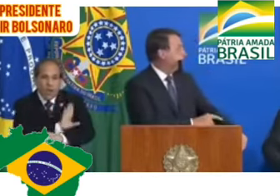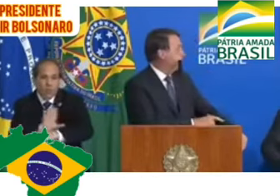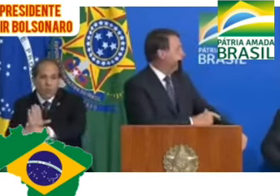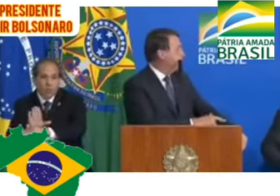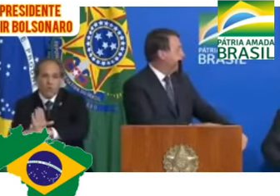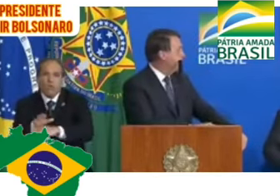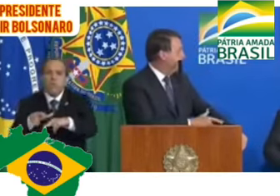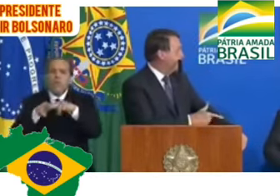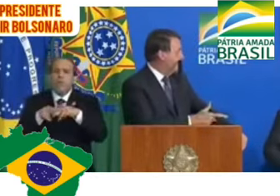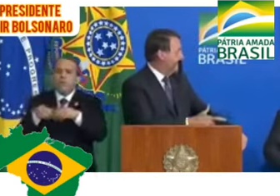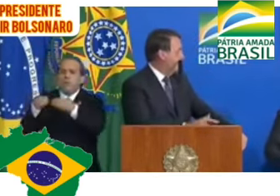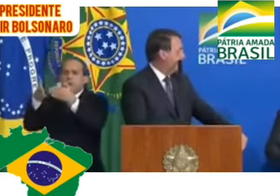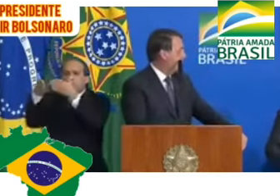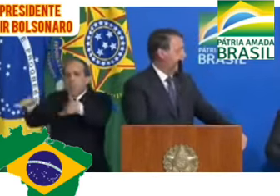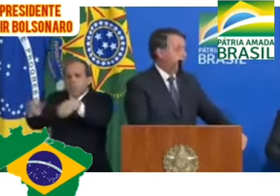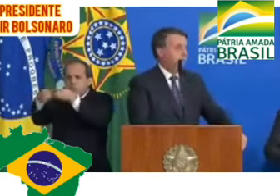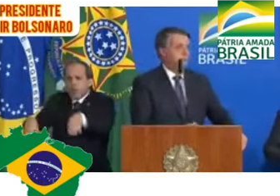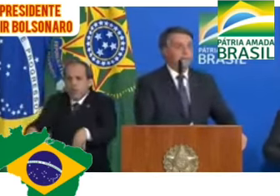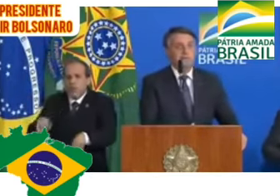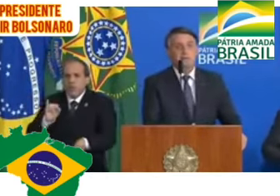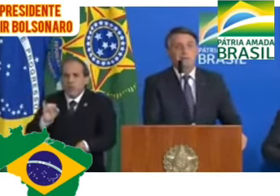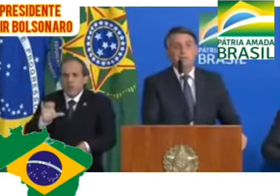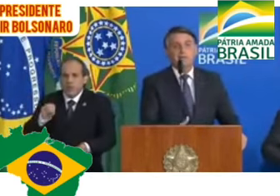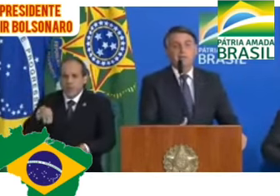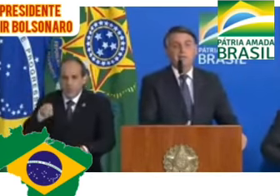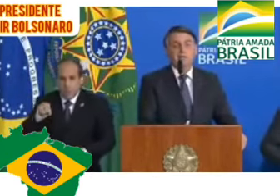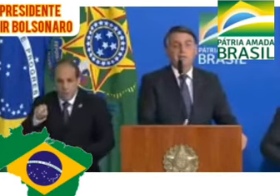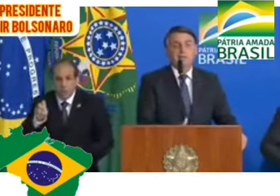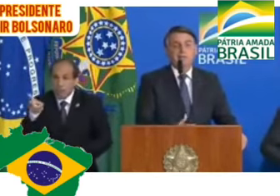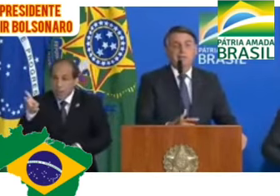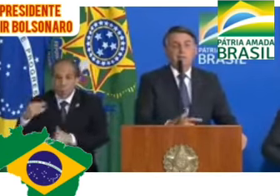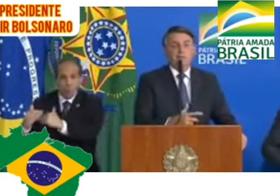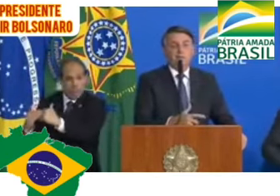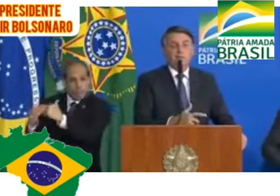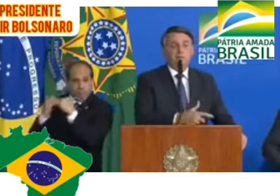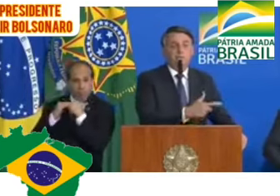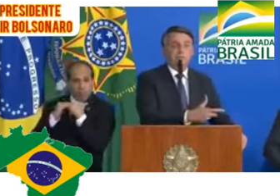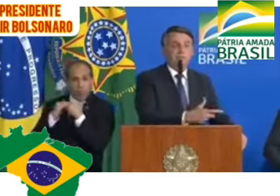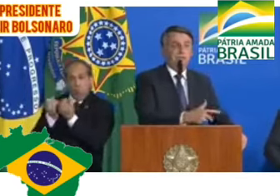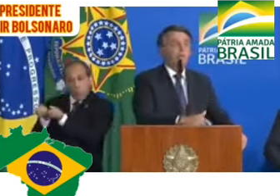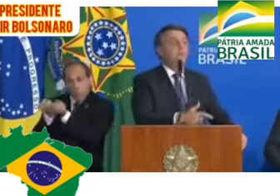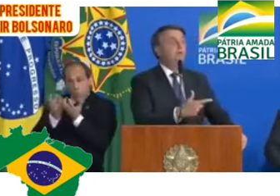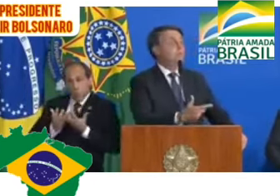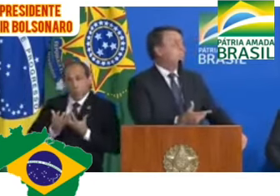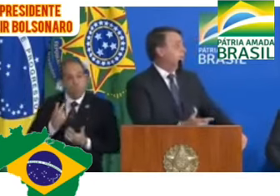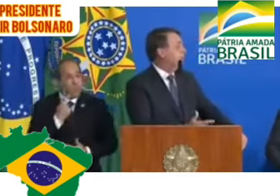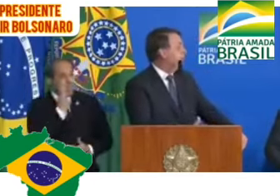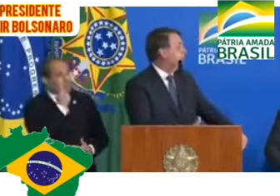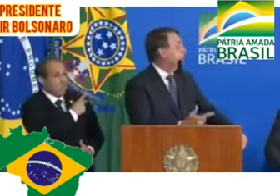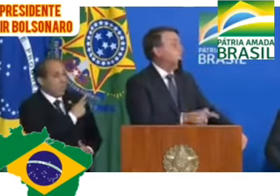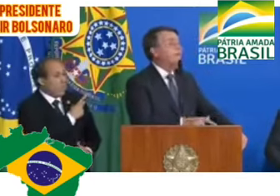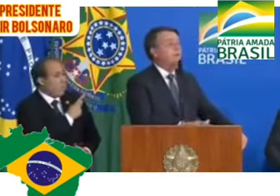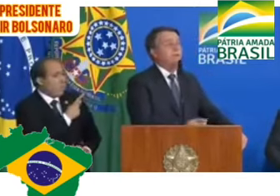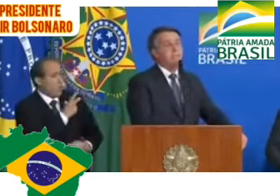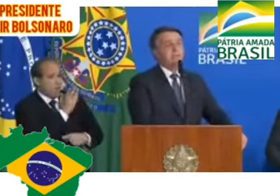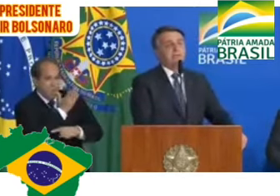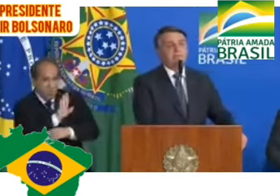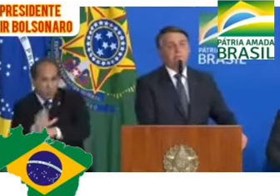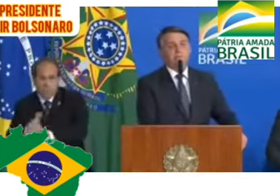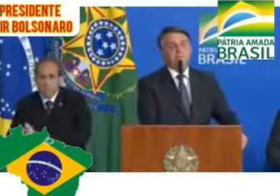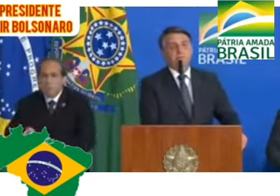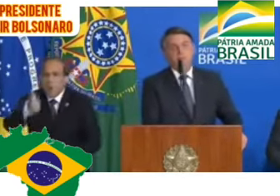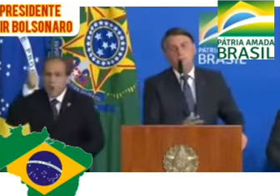compensar a perda do ICMS, eles falaram que o seu auxílio foi muito superior ao que eles